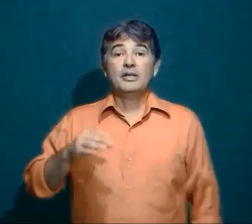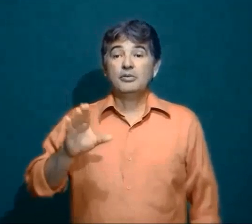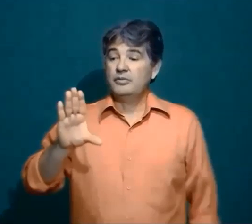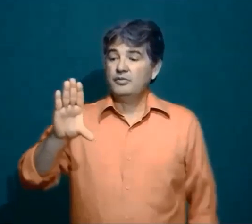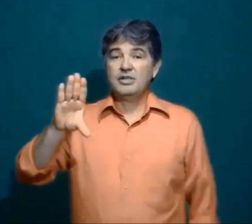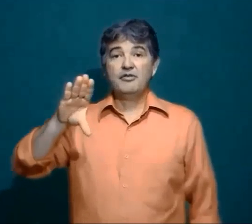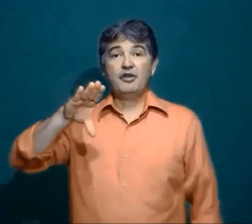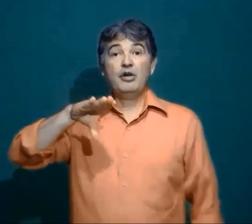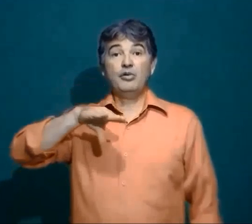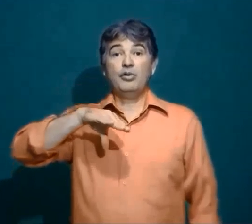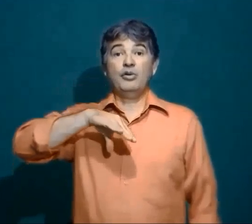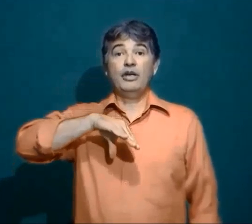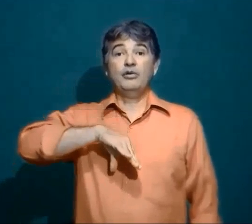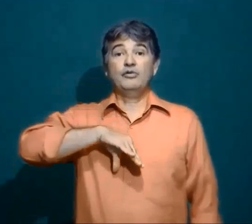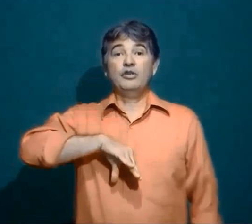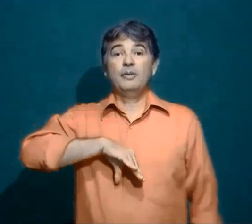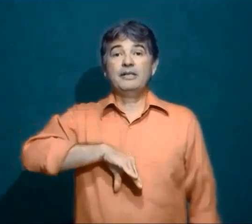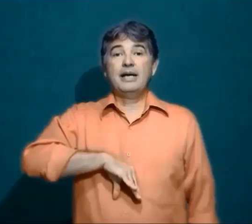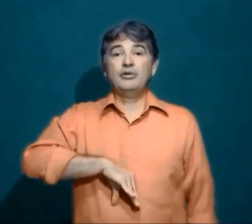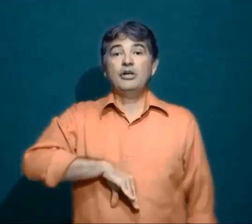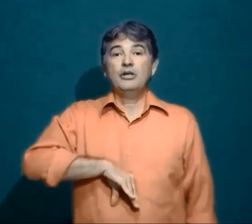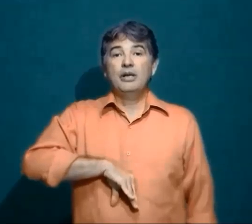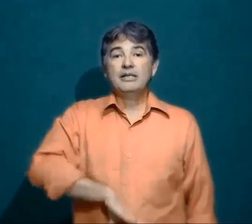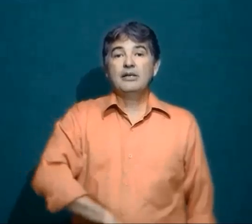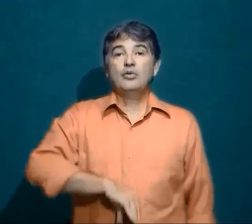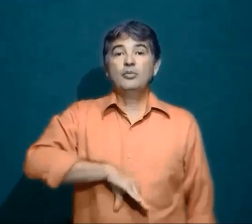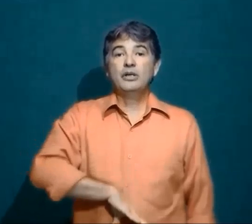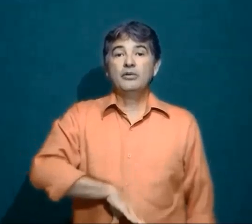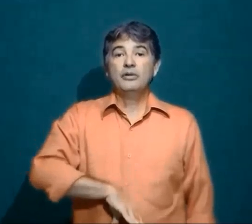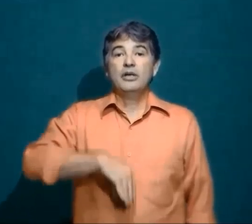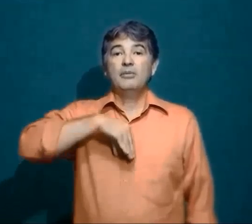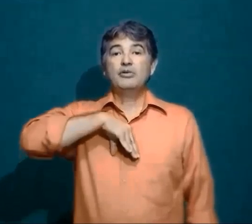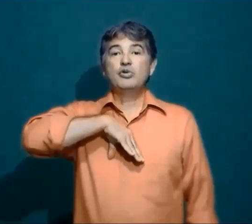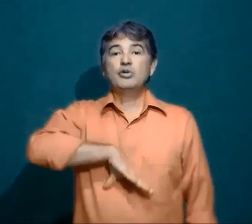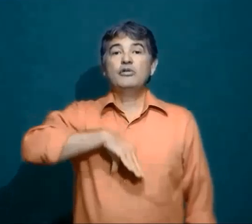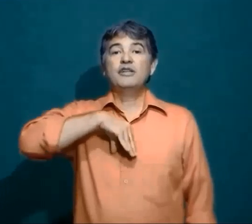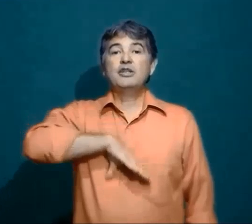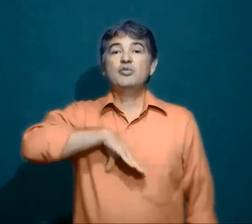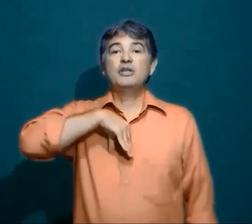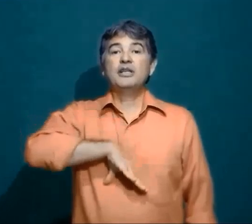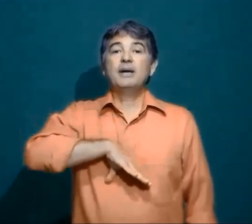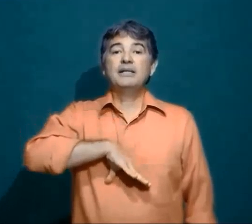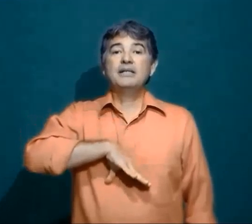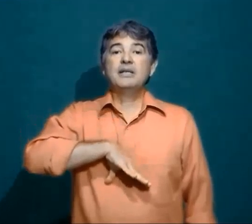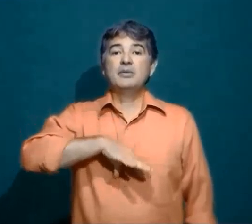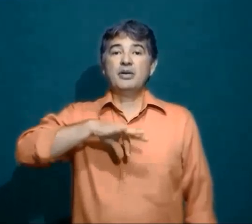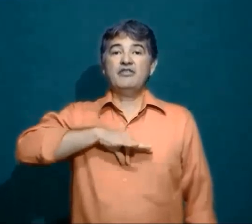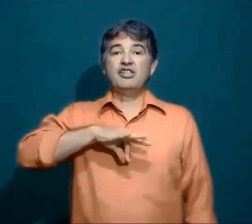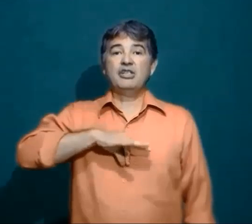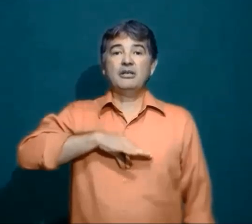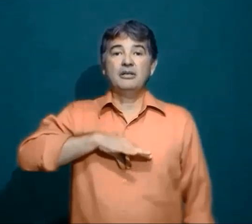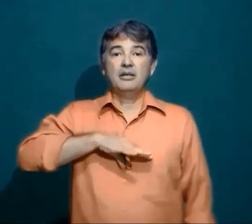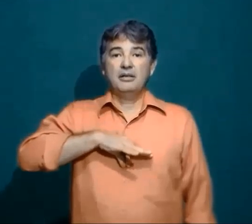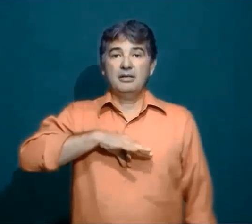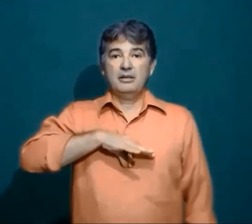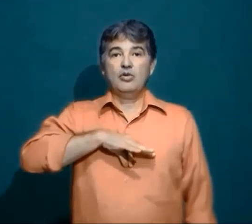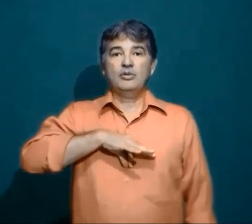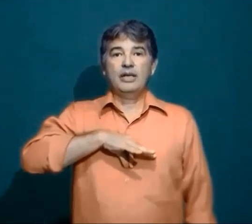menstruação, eu coloquei nos vídeos passados, descendo do umbigo. Mas os estudos estão fazendo muito aqui mais em cima, porque vagina, como está aqui